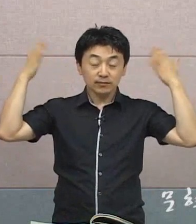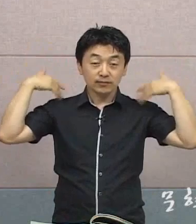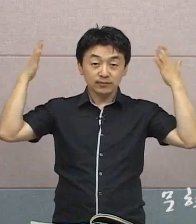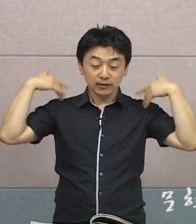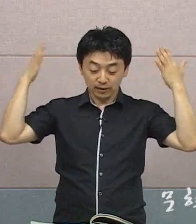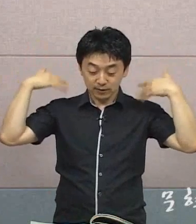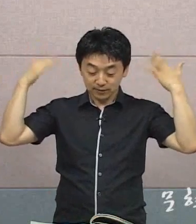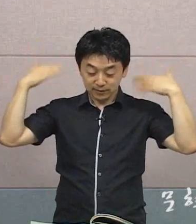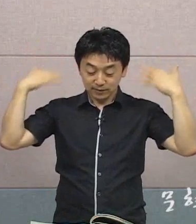네.